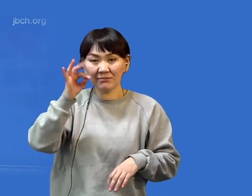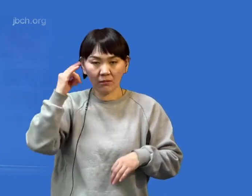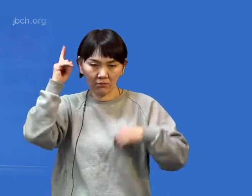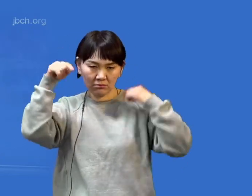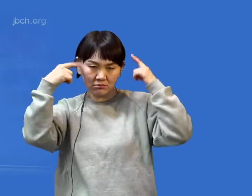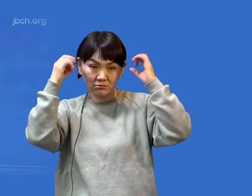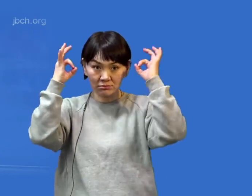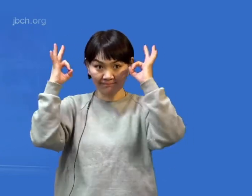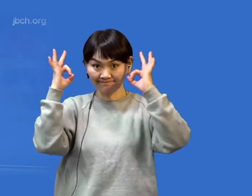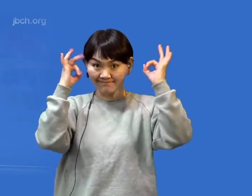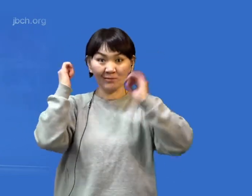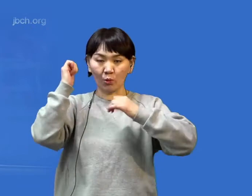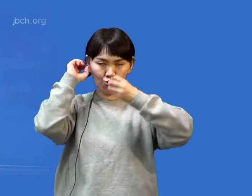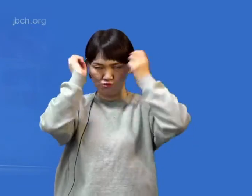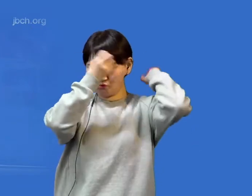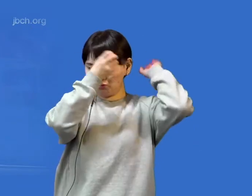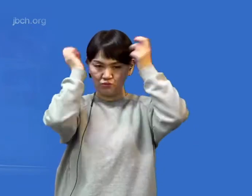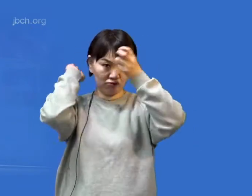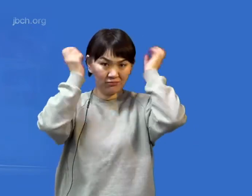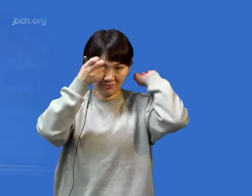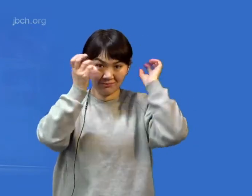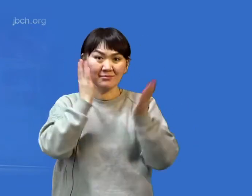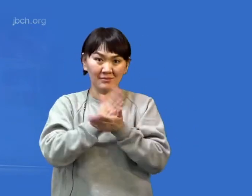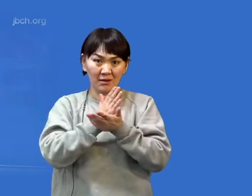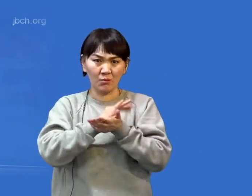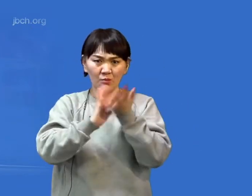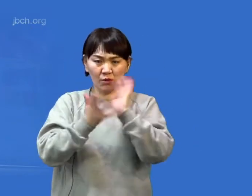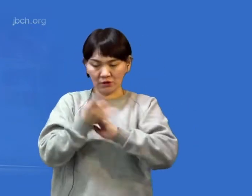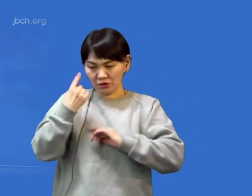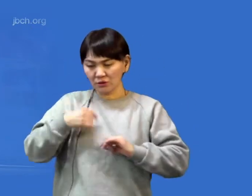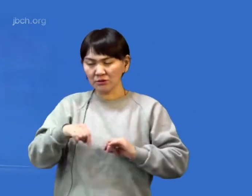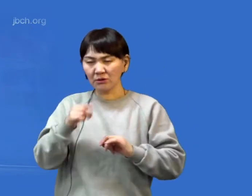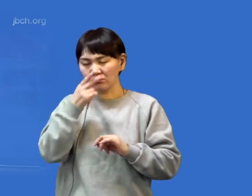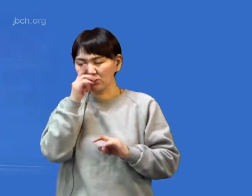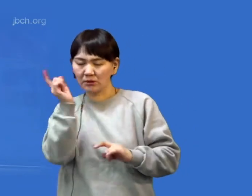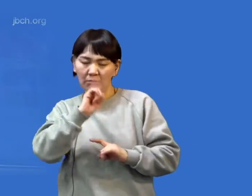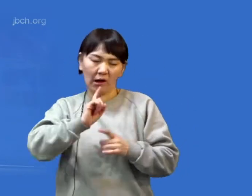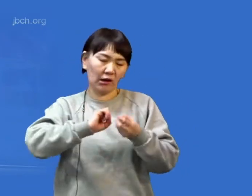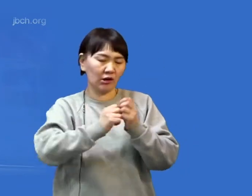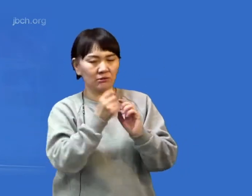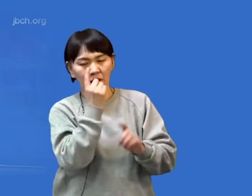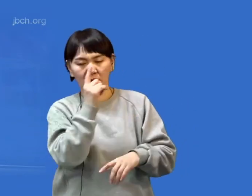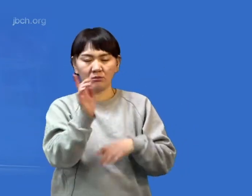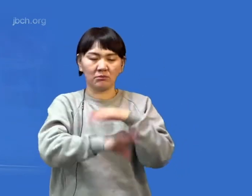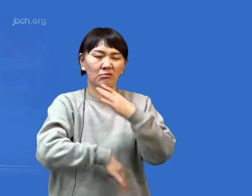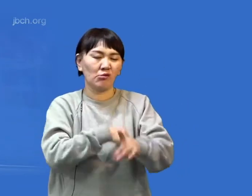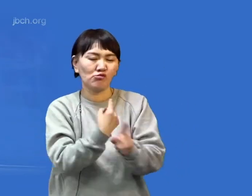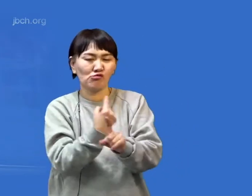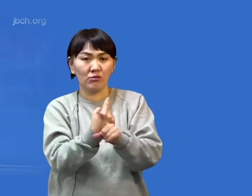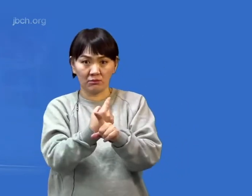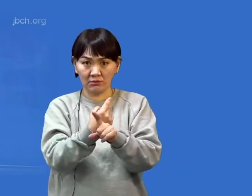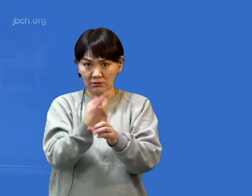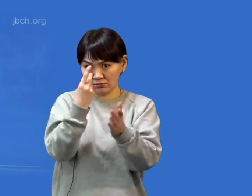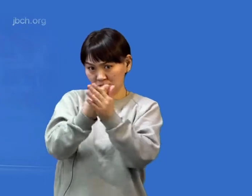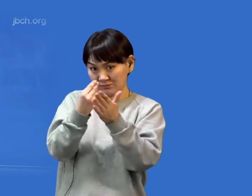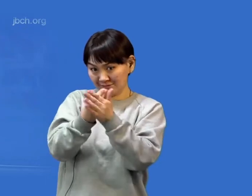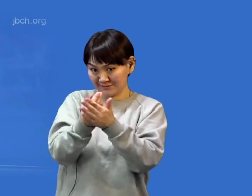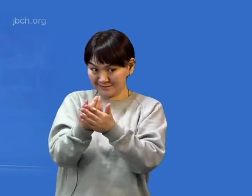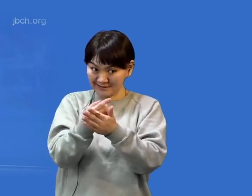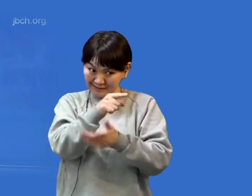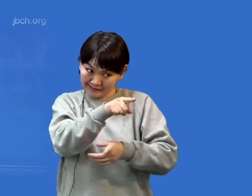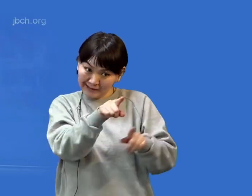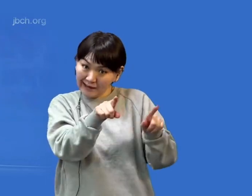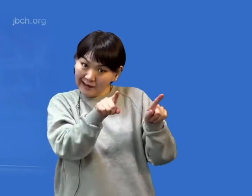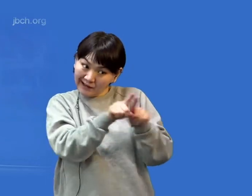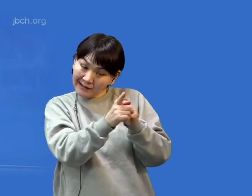зүйл хийгээ яваад байх юм биш. Тэгэхээр энэ ертөнцийн бүхэл хүмүүс ямарваа нэгэн зүйлсээ согтож амьдарч байгаа гэж хэлж болно.